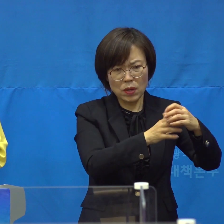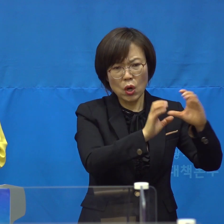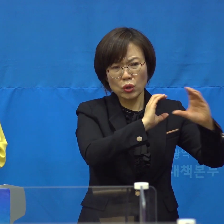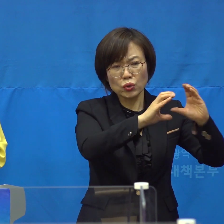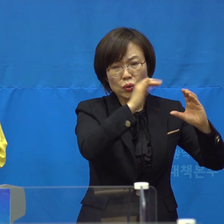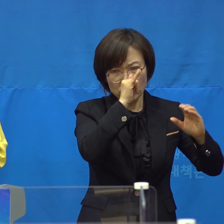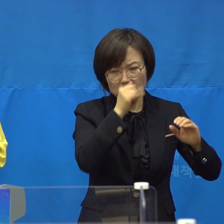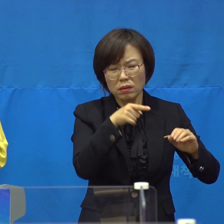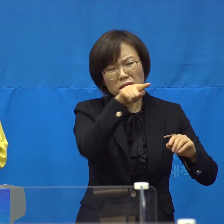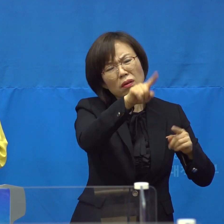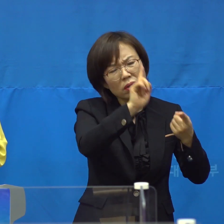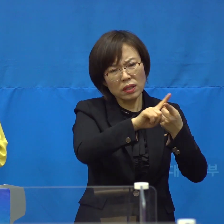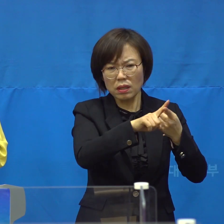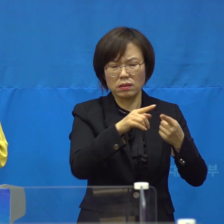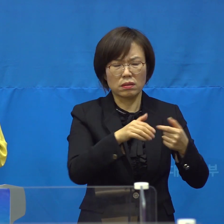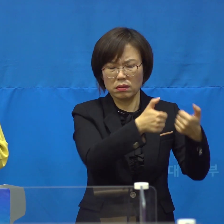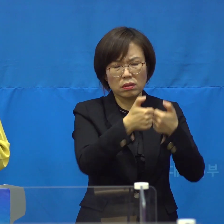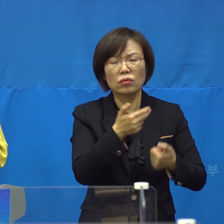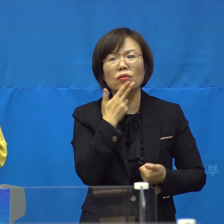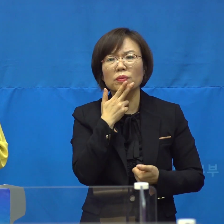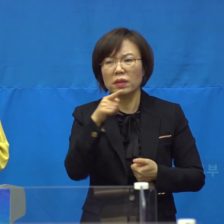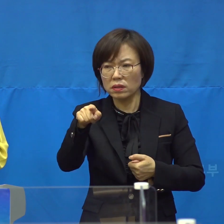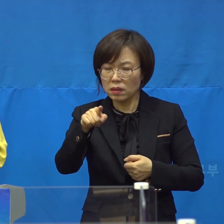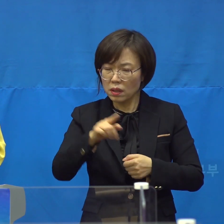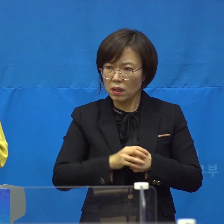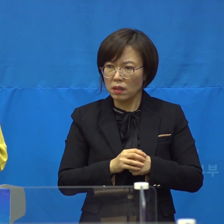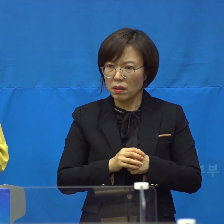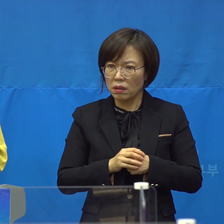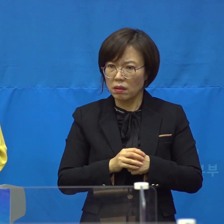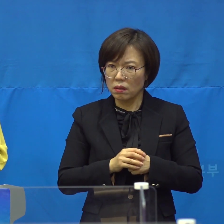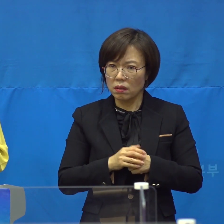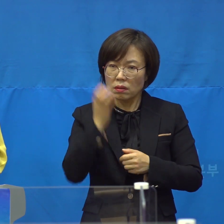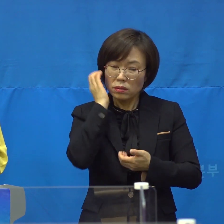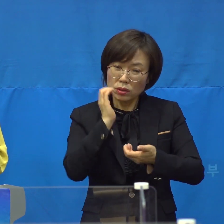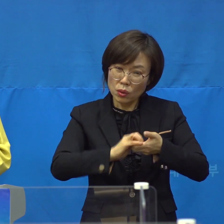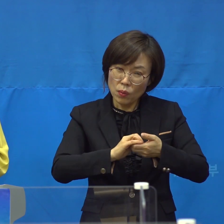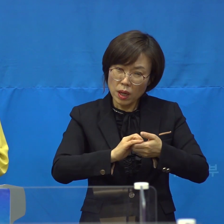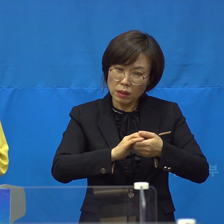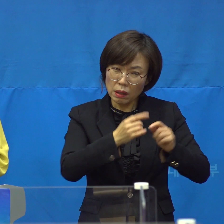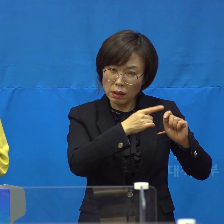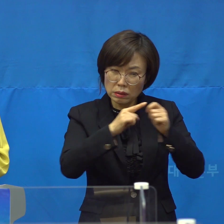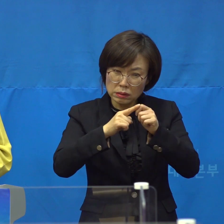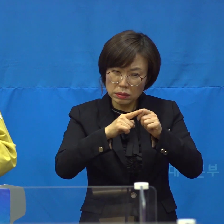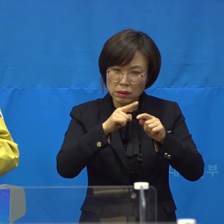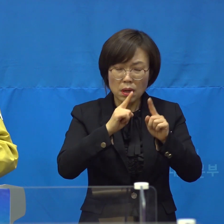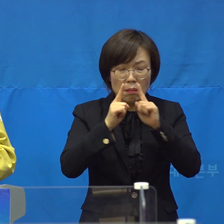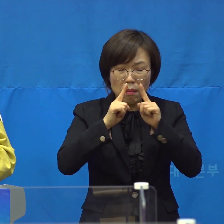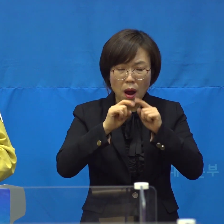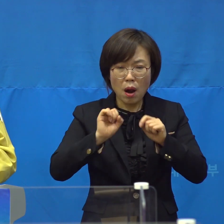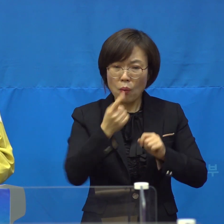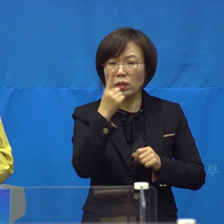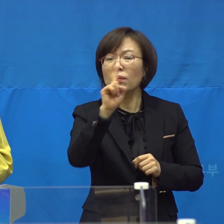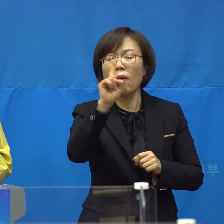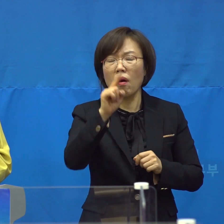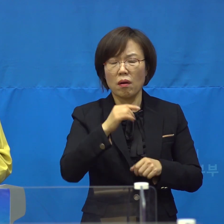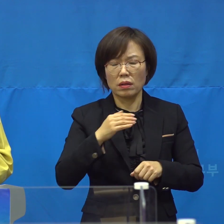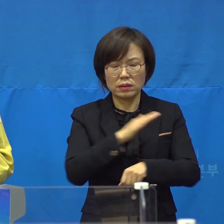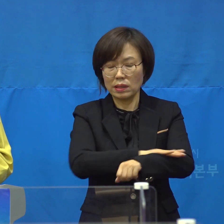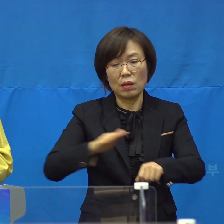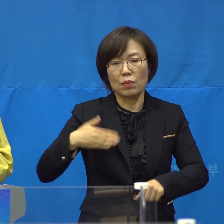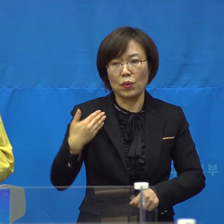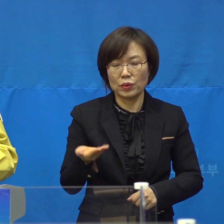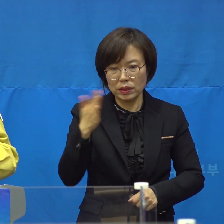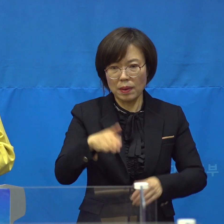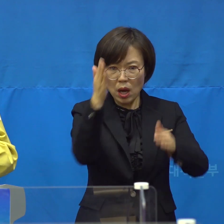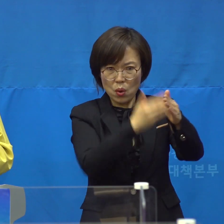그런 이야기 없습니다. 우리하고는. 근데 이제 그게 어떤 형태로든 이제 그런 말이 퍼지는지는 모르겠는데 공식적으로